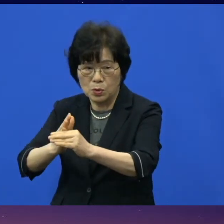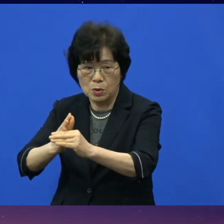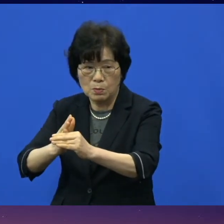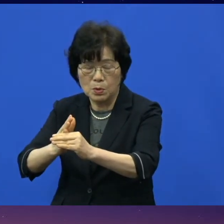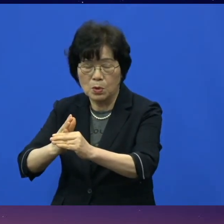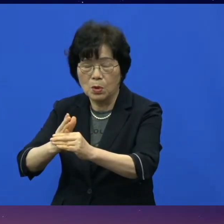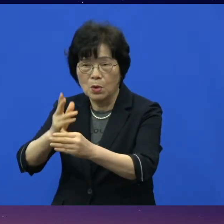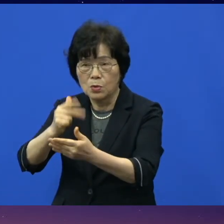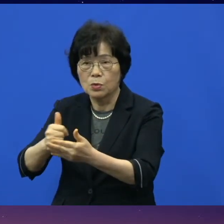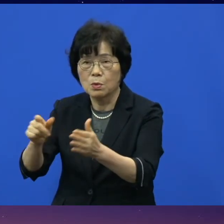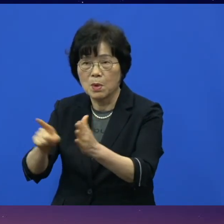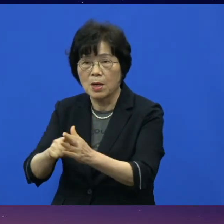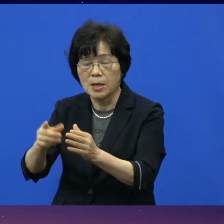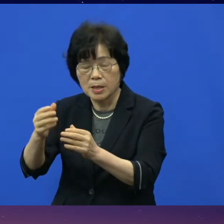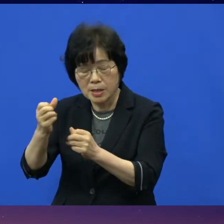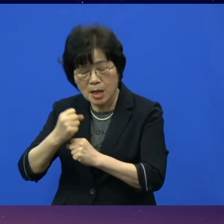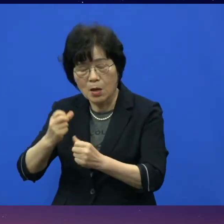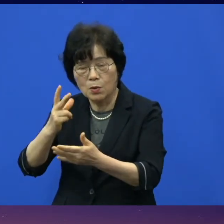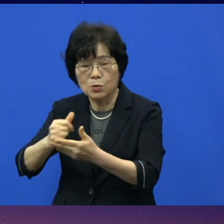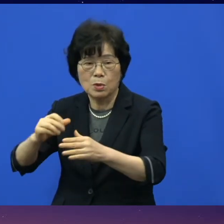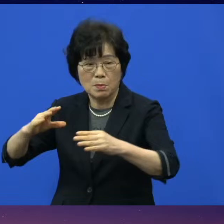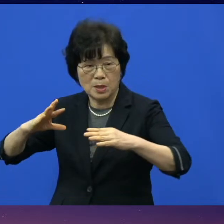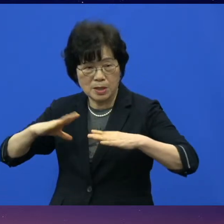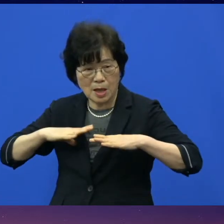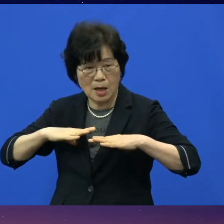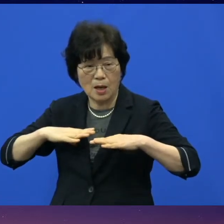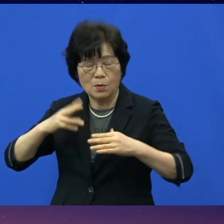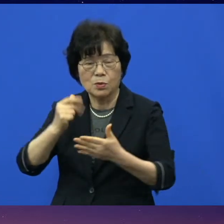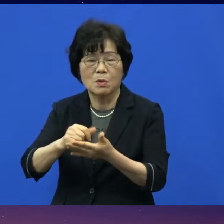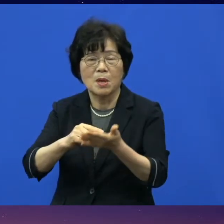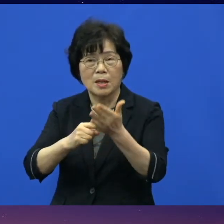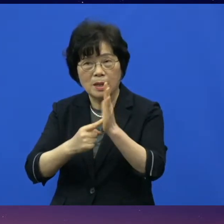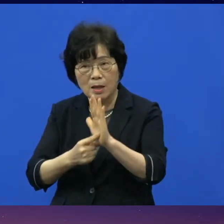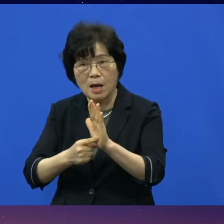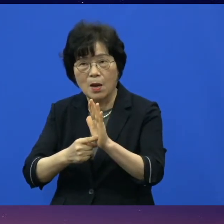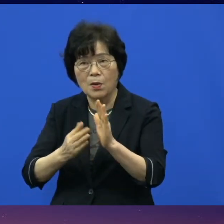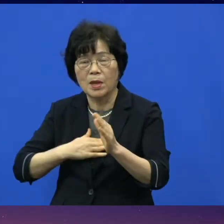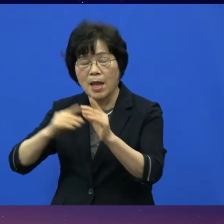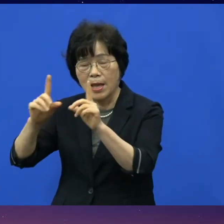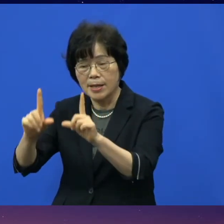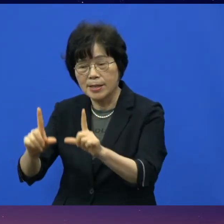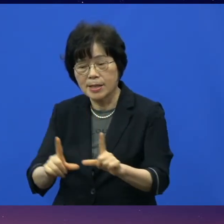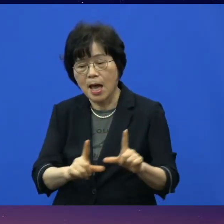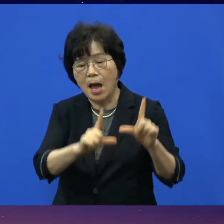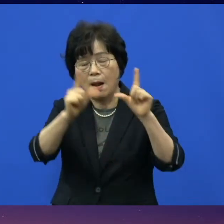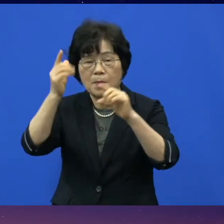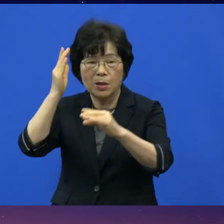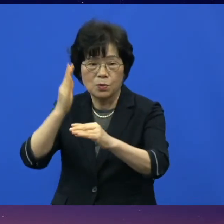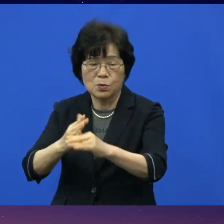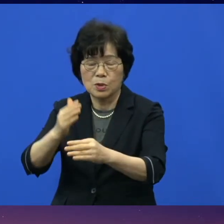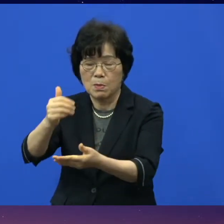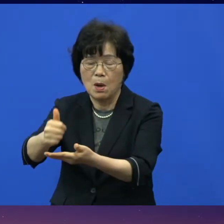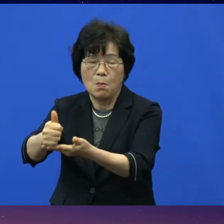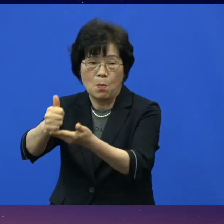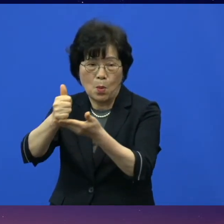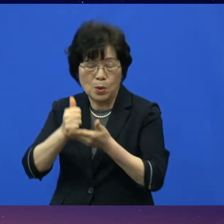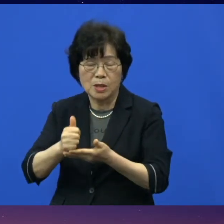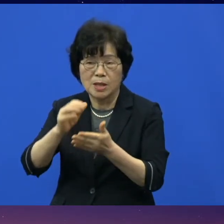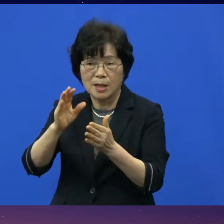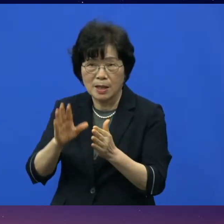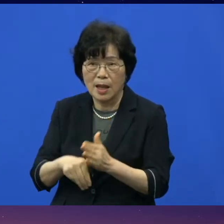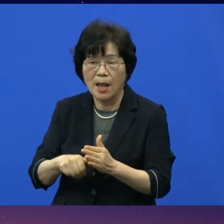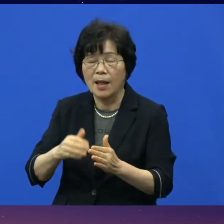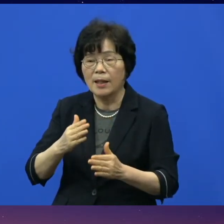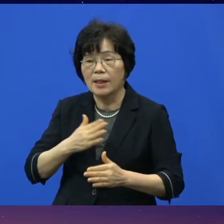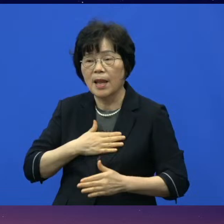모시고 그분을 의지하고 그분을 자랑하고 그분을 드러내고 그분이 내 삶의 중심에 모셔 놓을 때